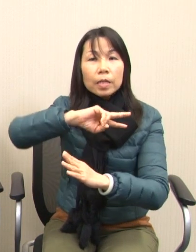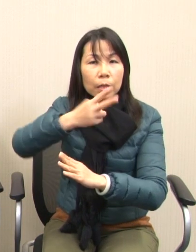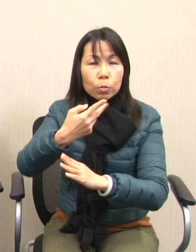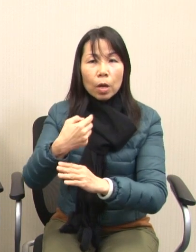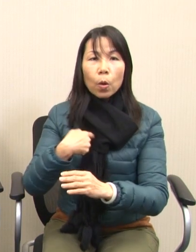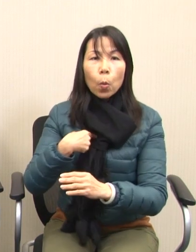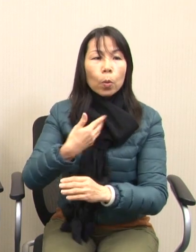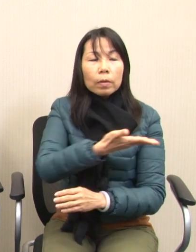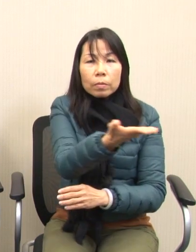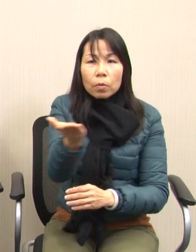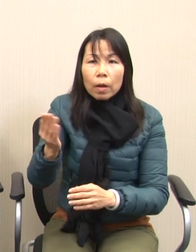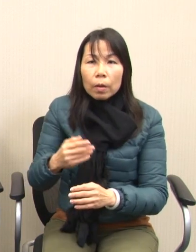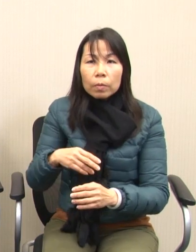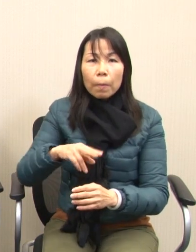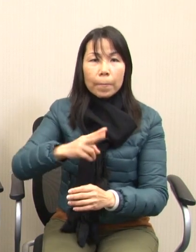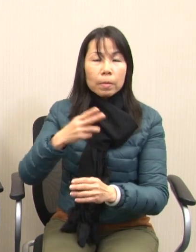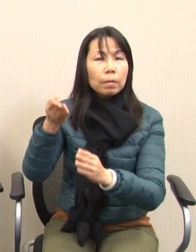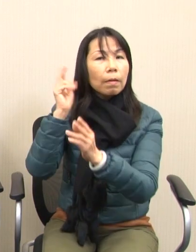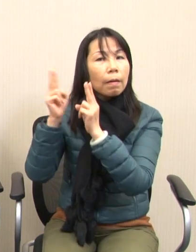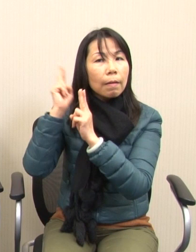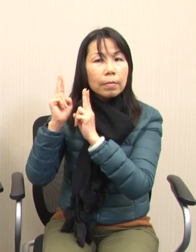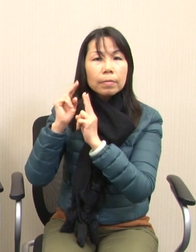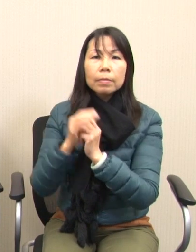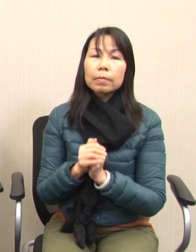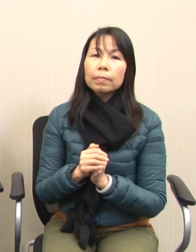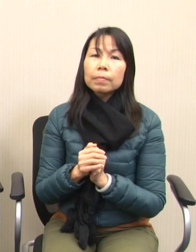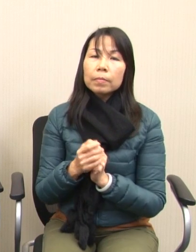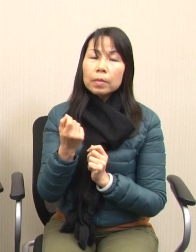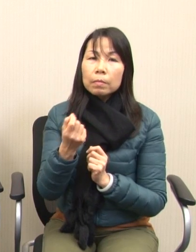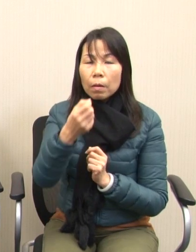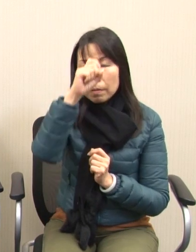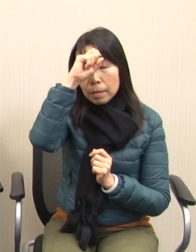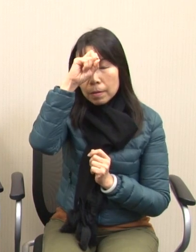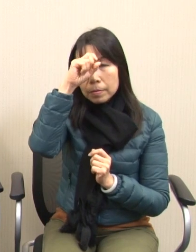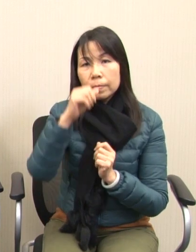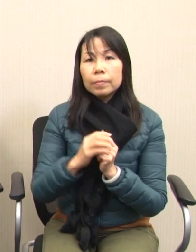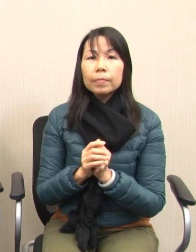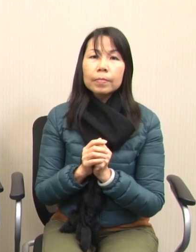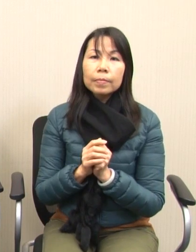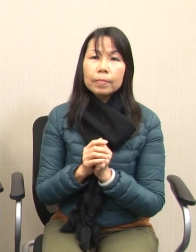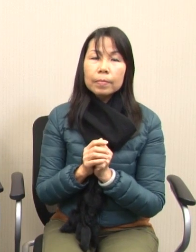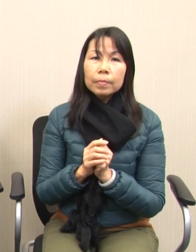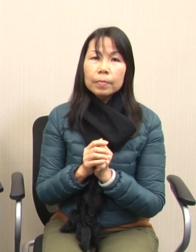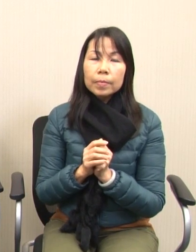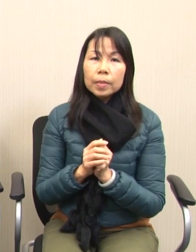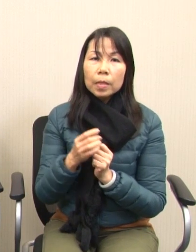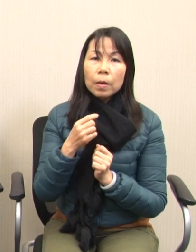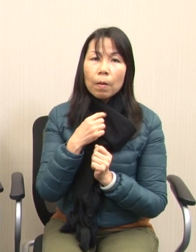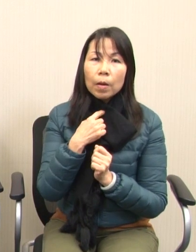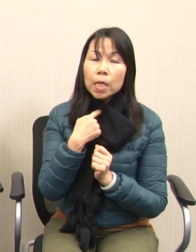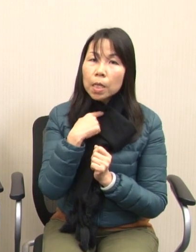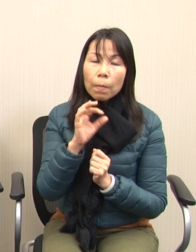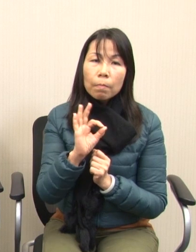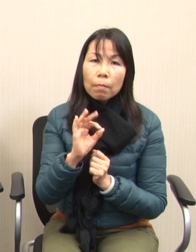如果你是這樣做的時候，我告訴你很簡單，你再記住一件事，他不需要罵